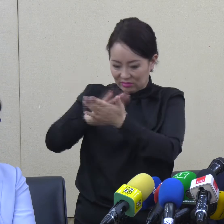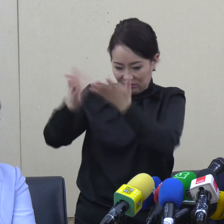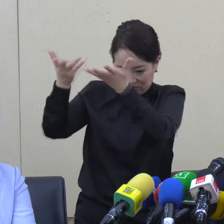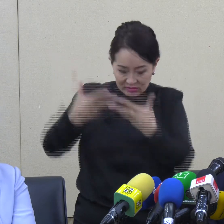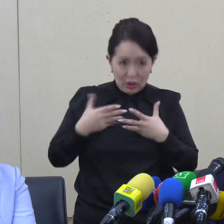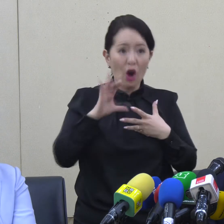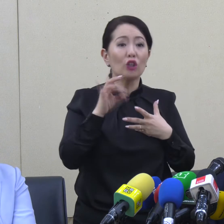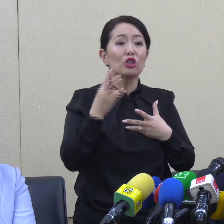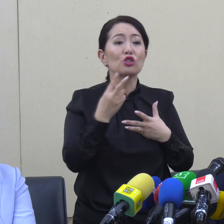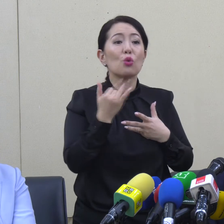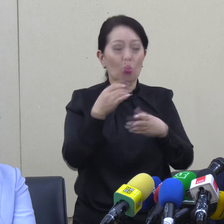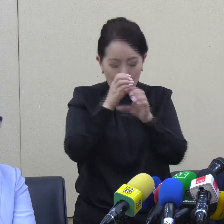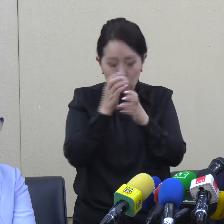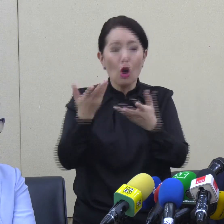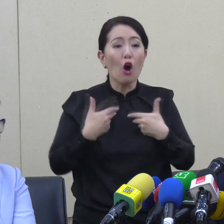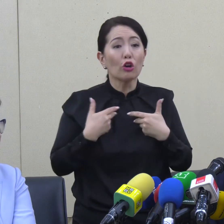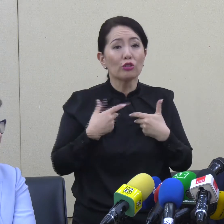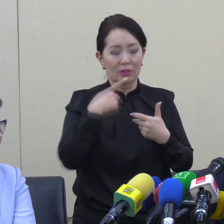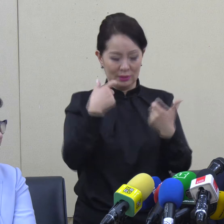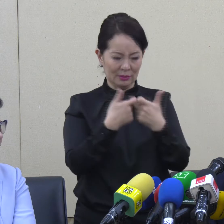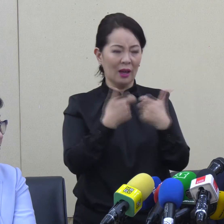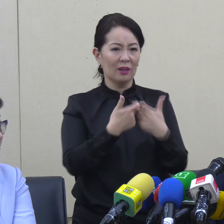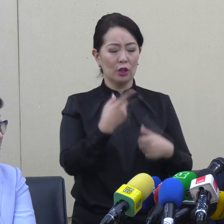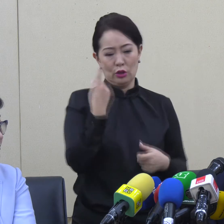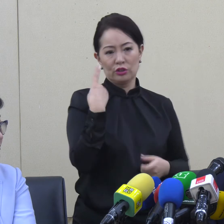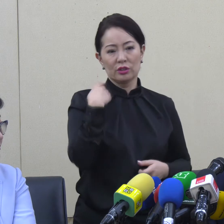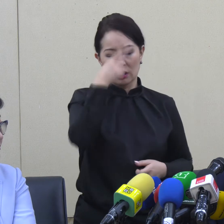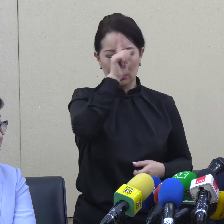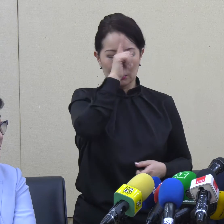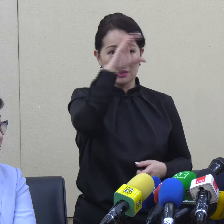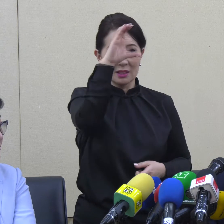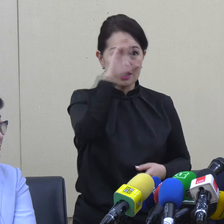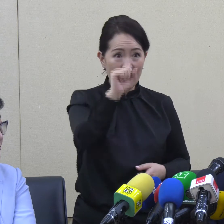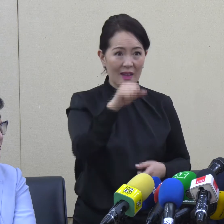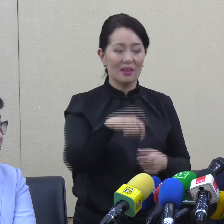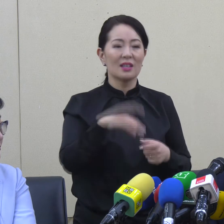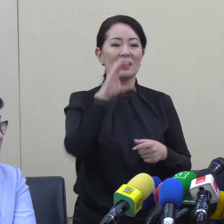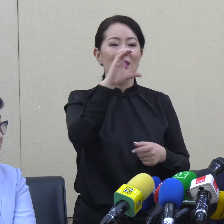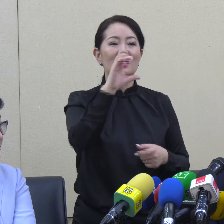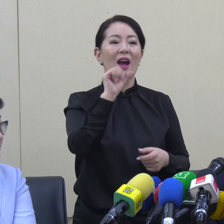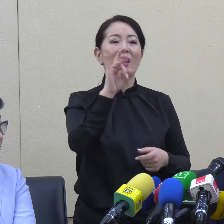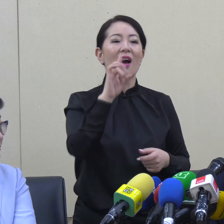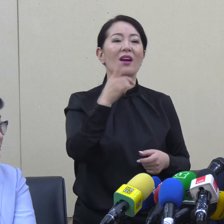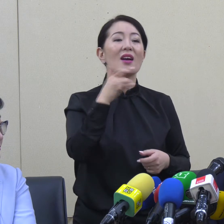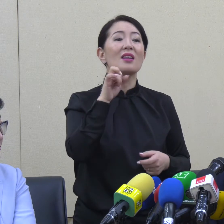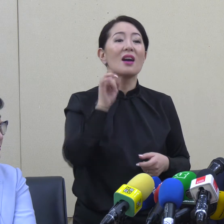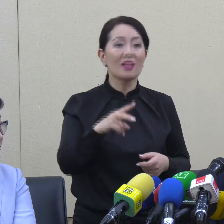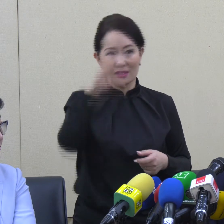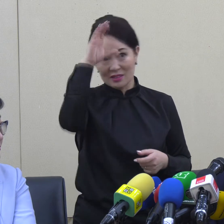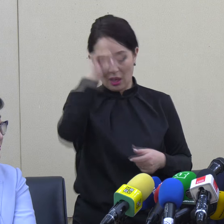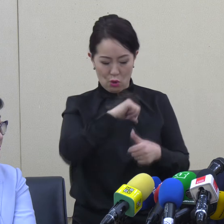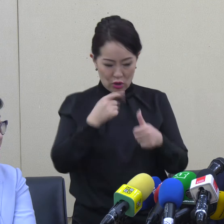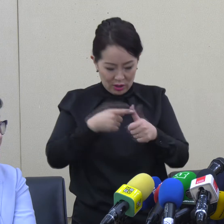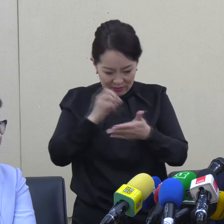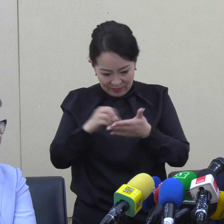болсон таатай юм аа. Өчигдөр ингээд бас эрүүл мэндийн сайд Саран гэрэл нэр дээрээ Саран гэрэл сайд маань нээшээ Дэлхийн